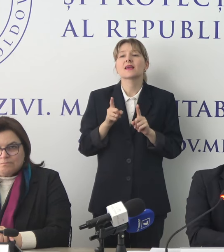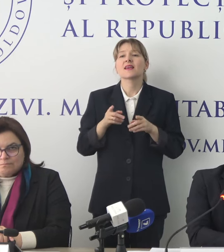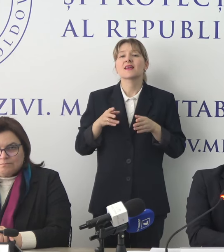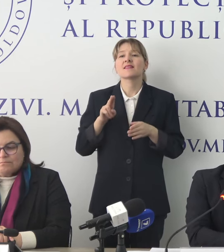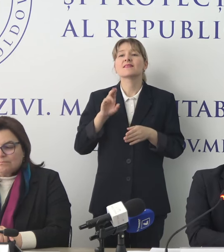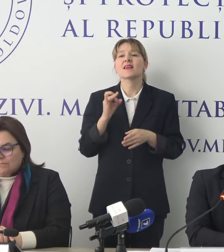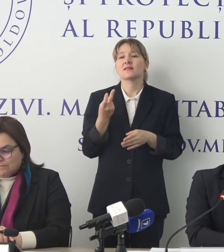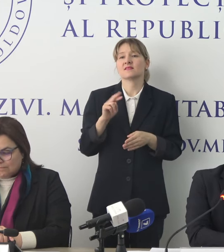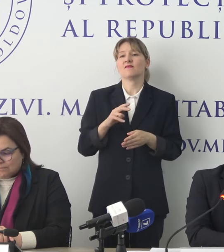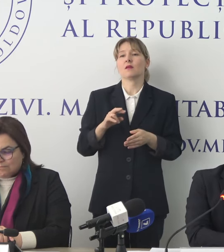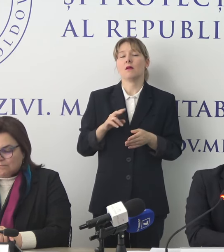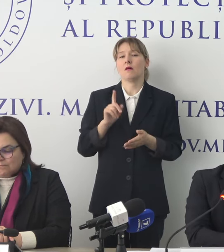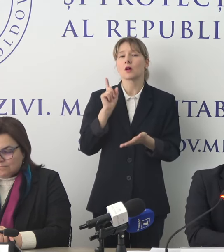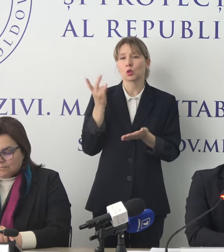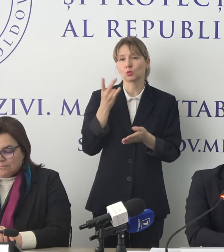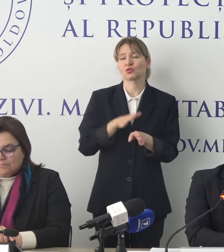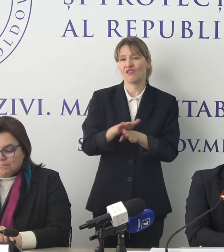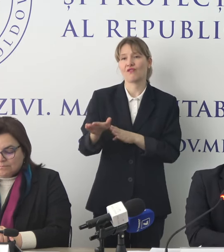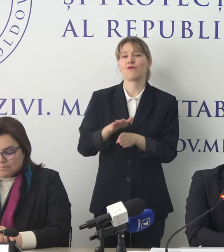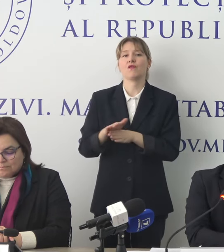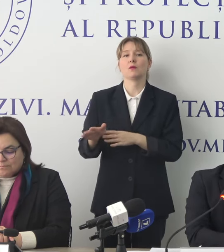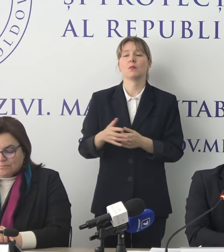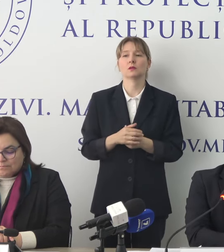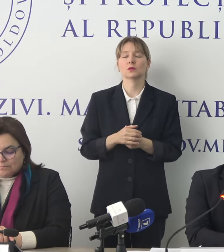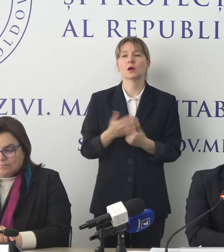să le aplice și, foarte important, noi avem